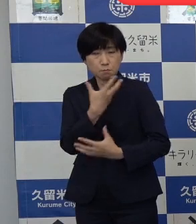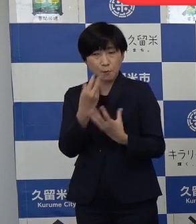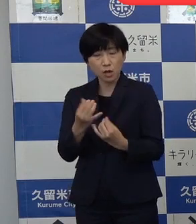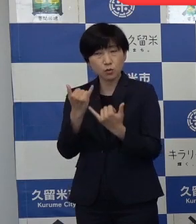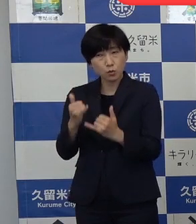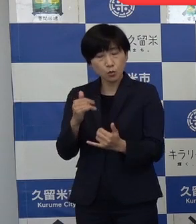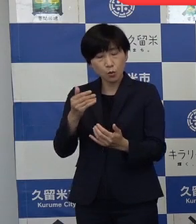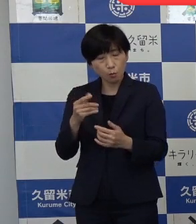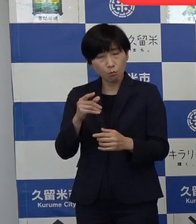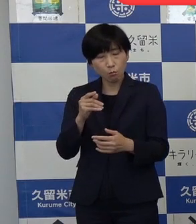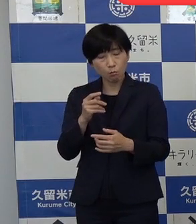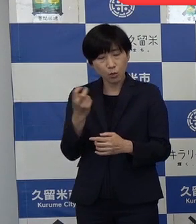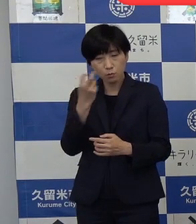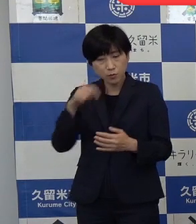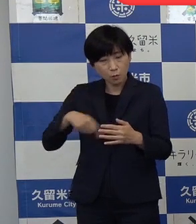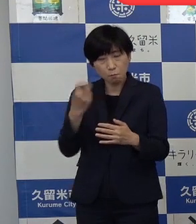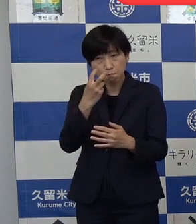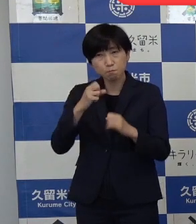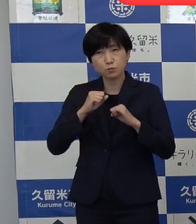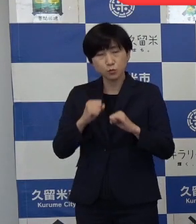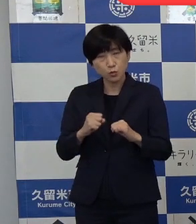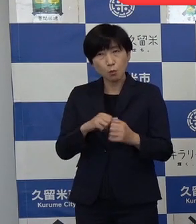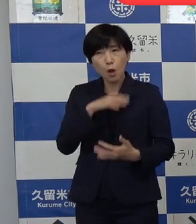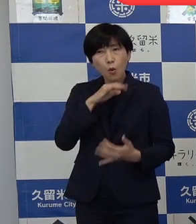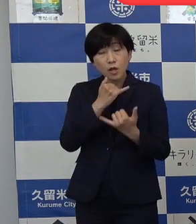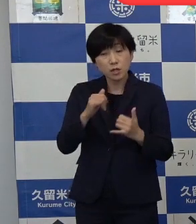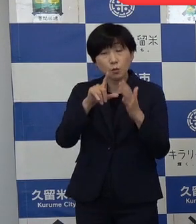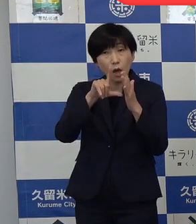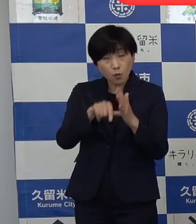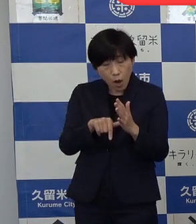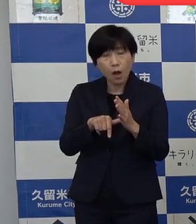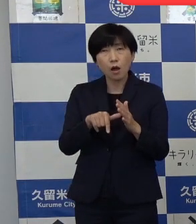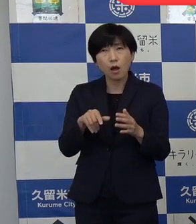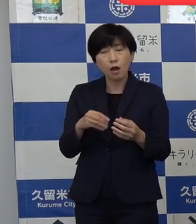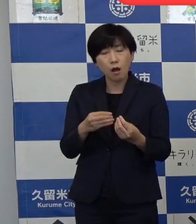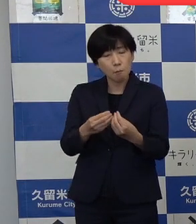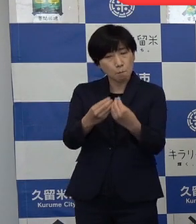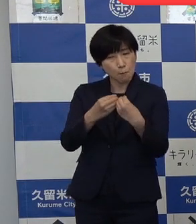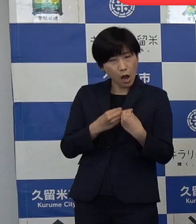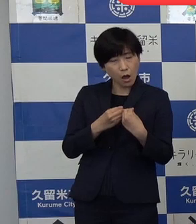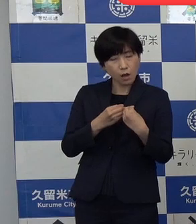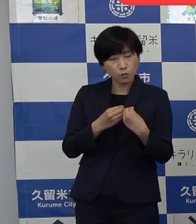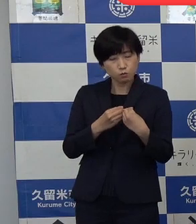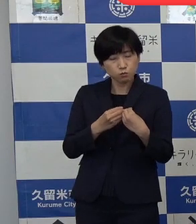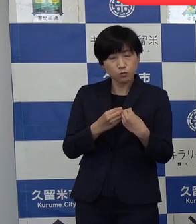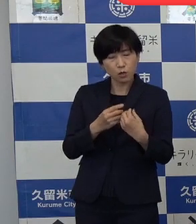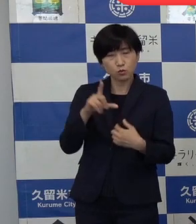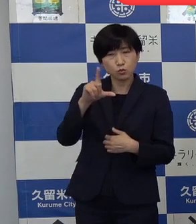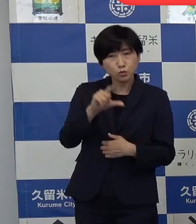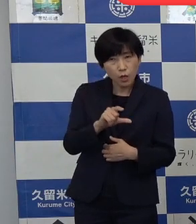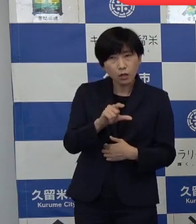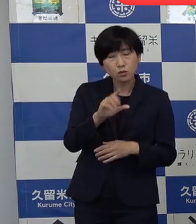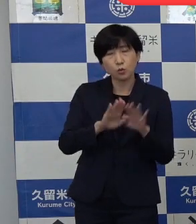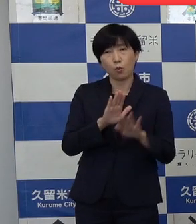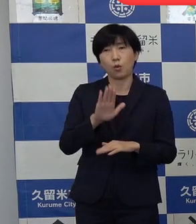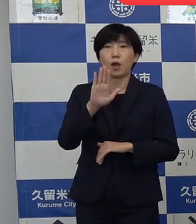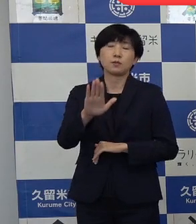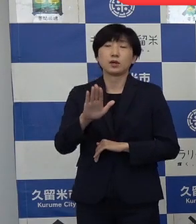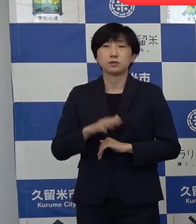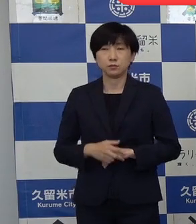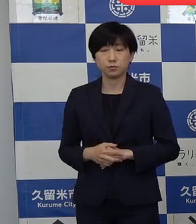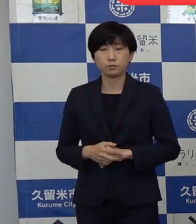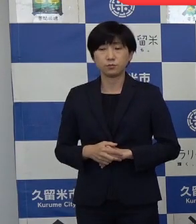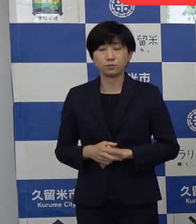での接種が進んだ高齢者は依然として感染者の割合が低い状況にあると考えております